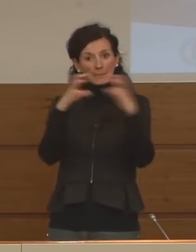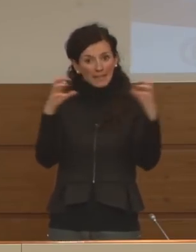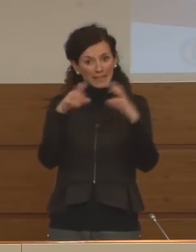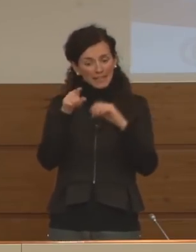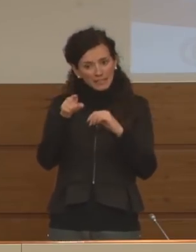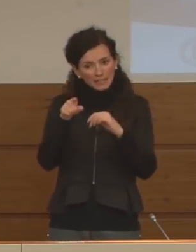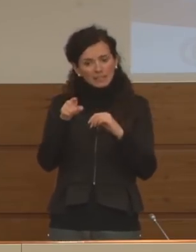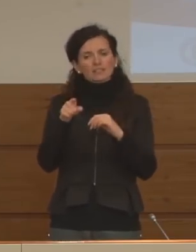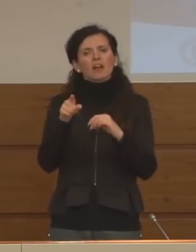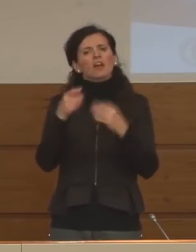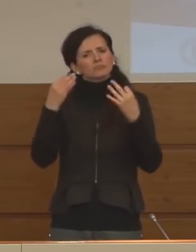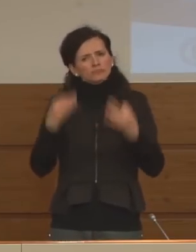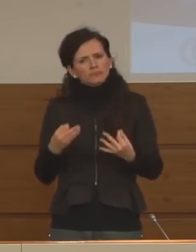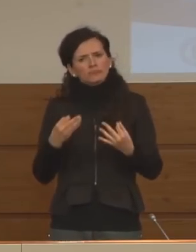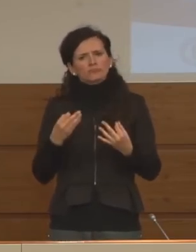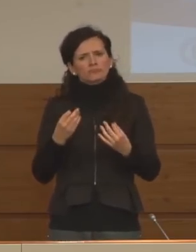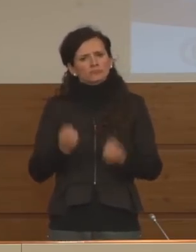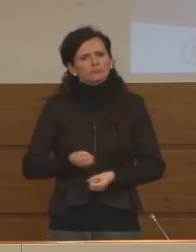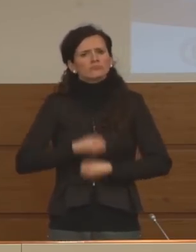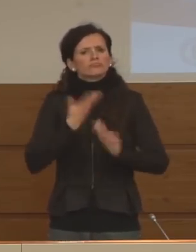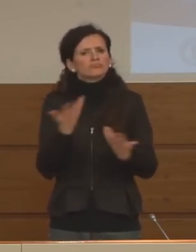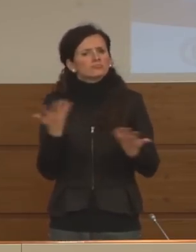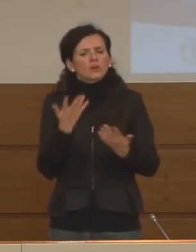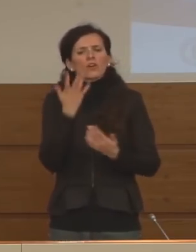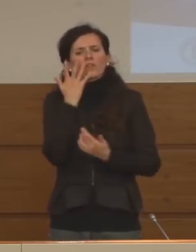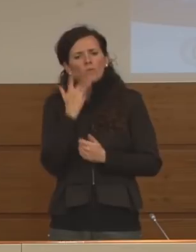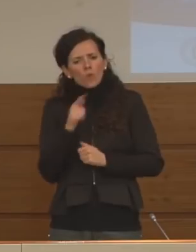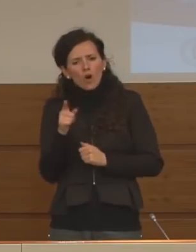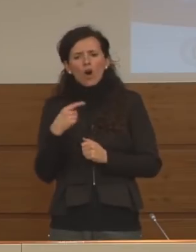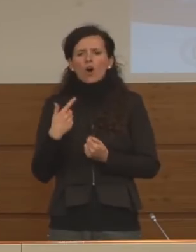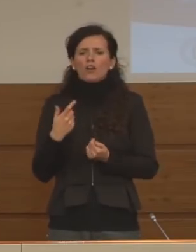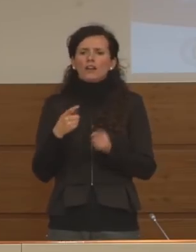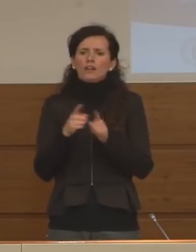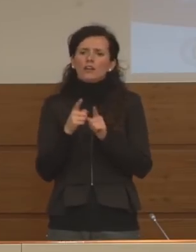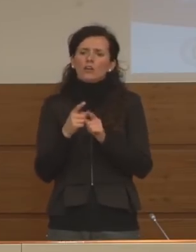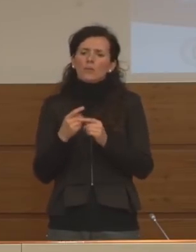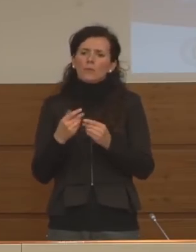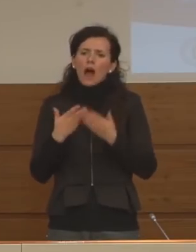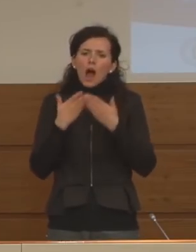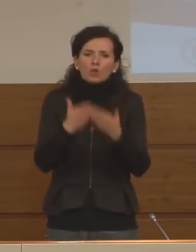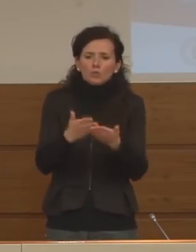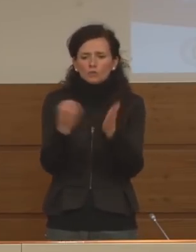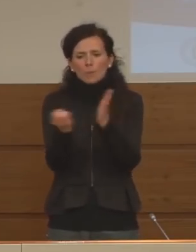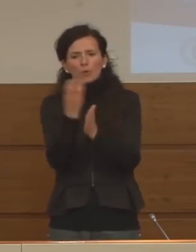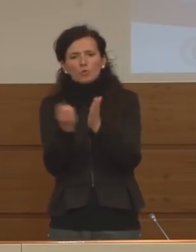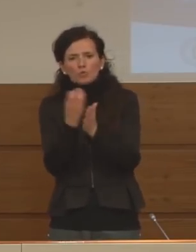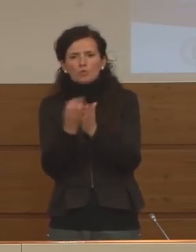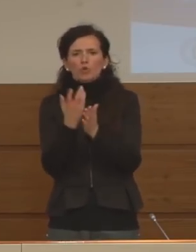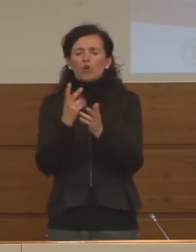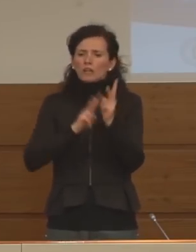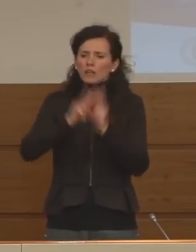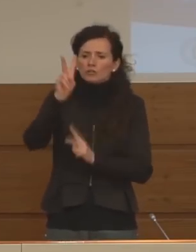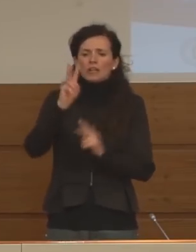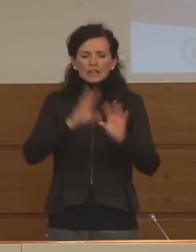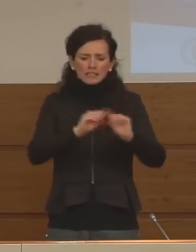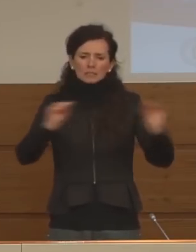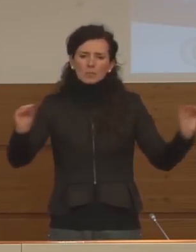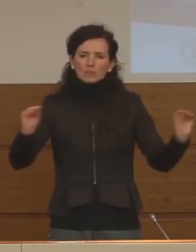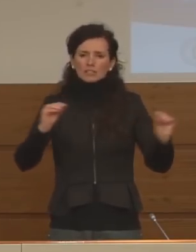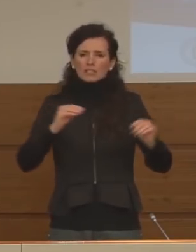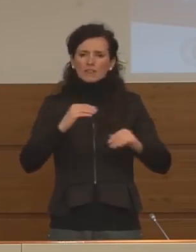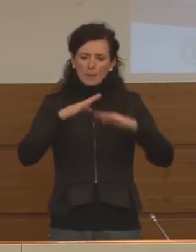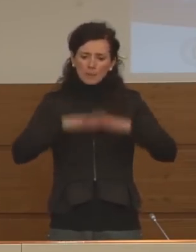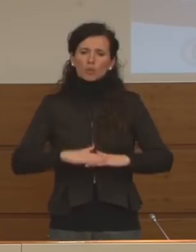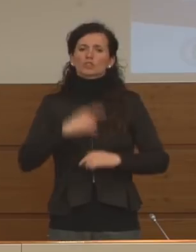nella volontà di contribuire alla produzione nazionale di dispositivi di protezione individuale